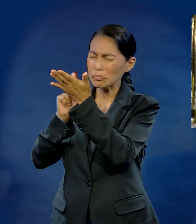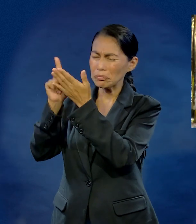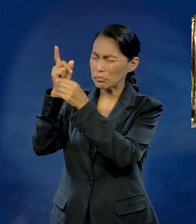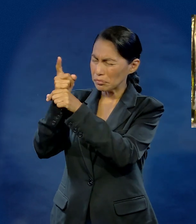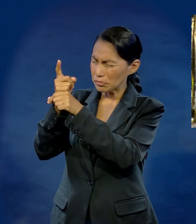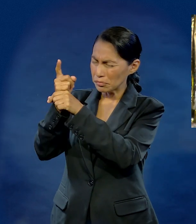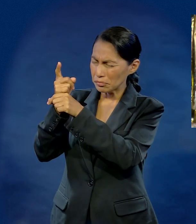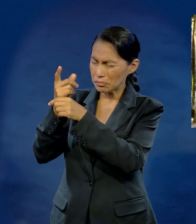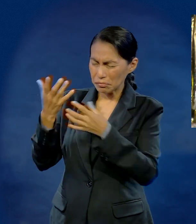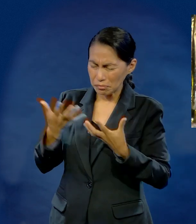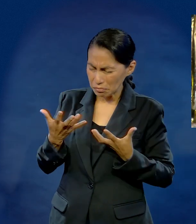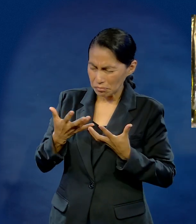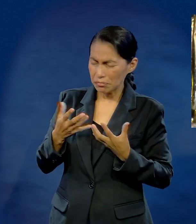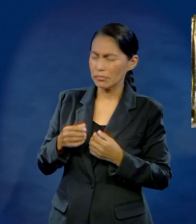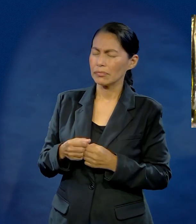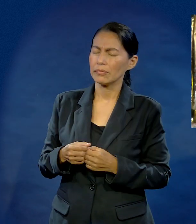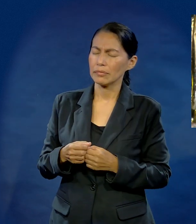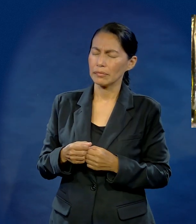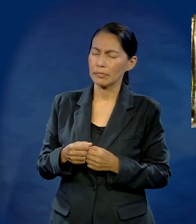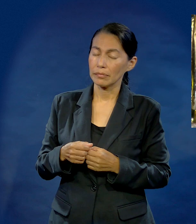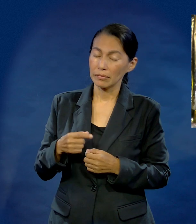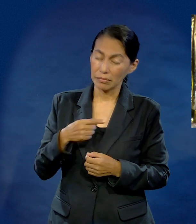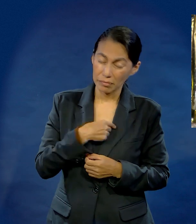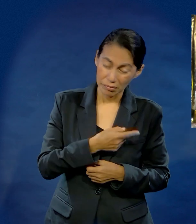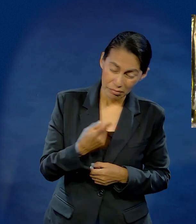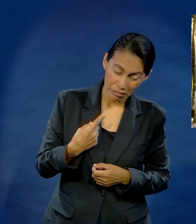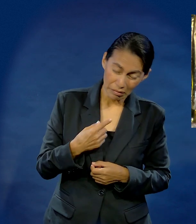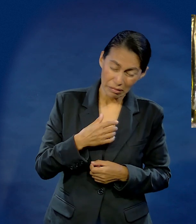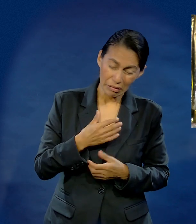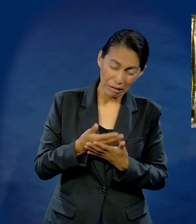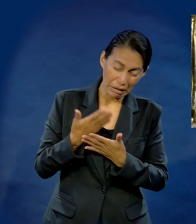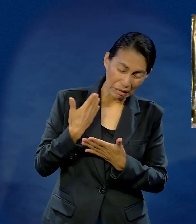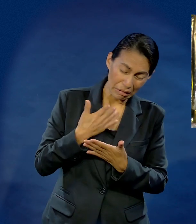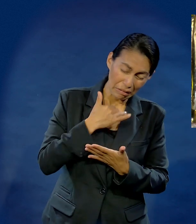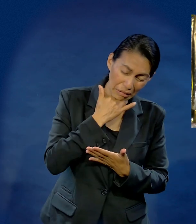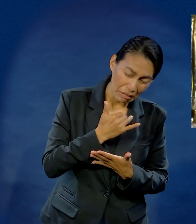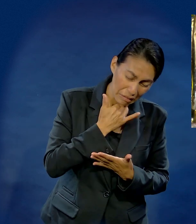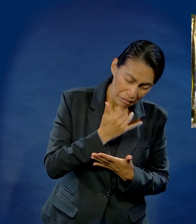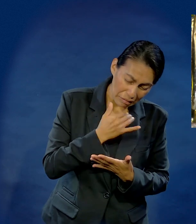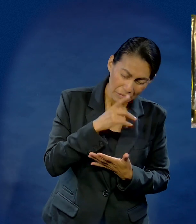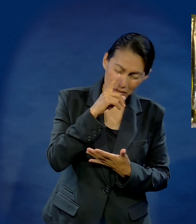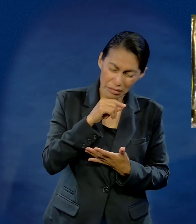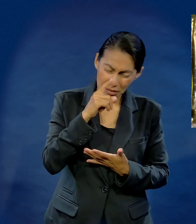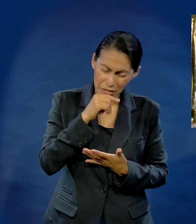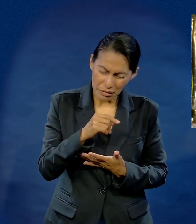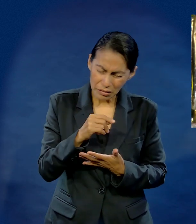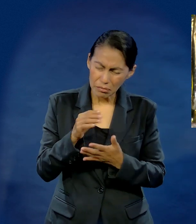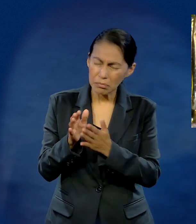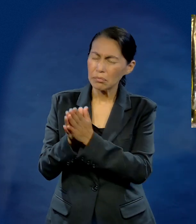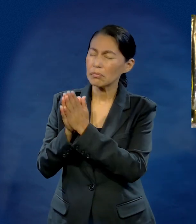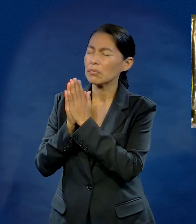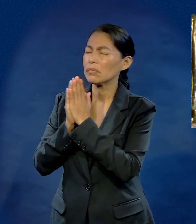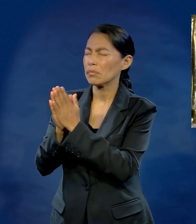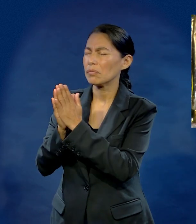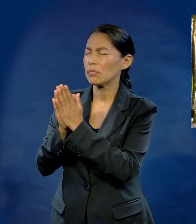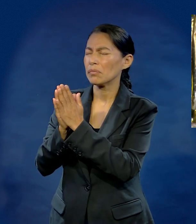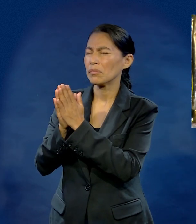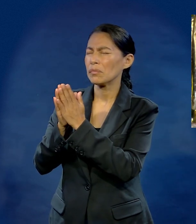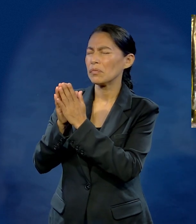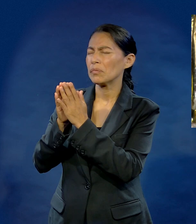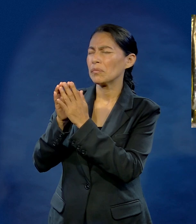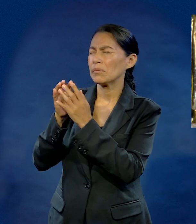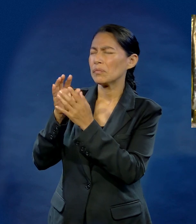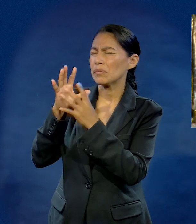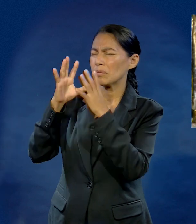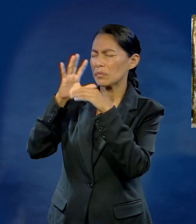nuestra actitud. A tu voluntad. A tu voluntad. Si hemos fallado en eso. Si hemos fallado en eso. Permítenos,